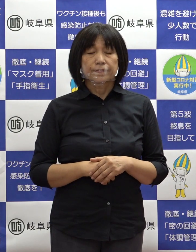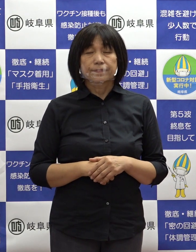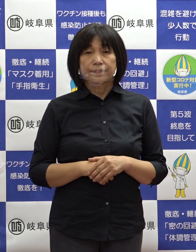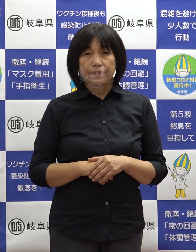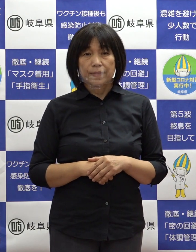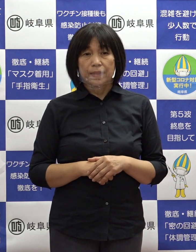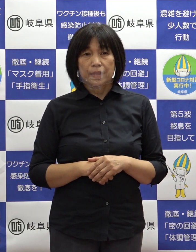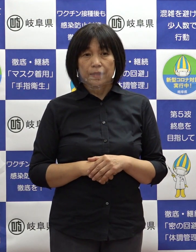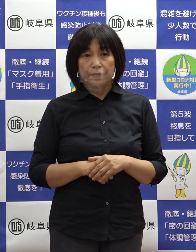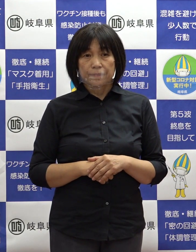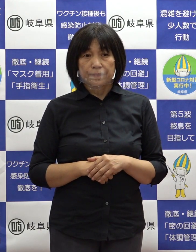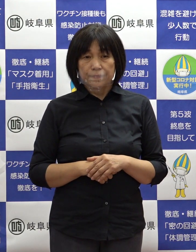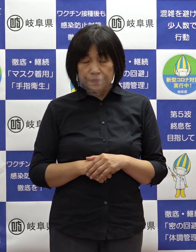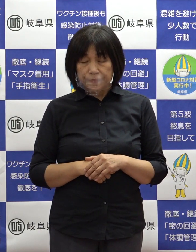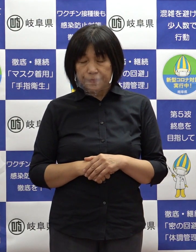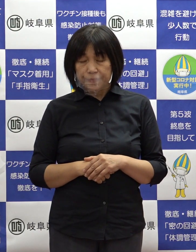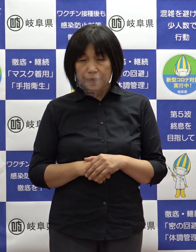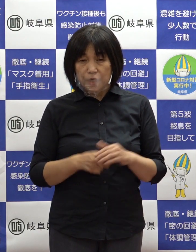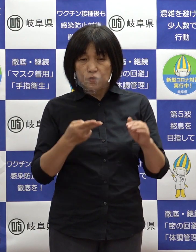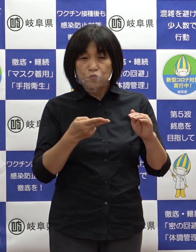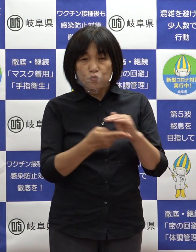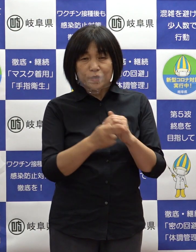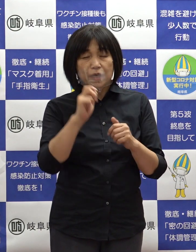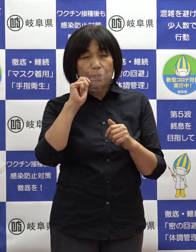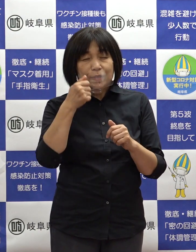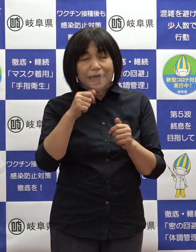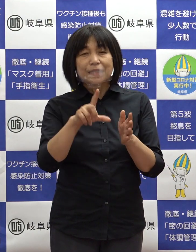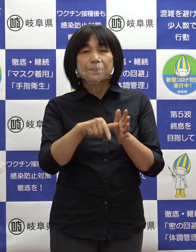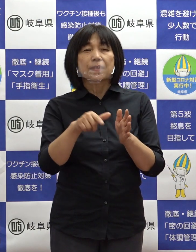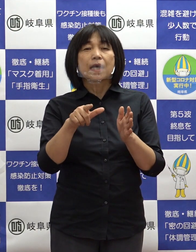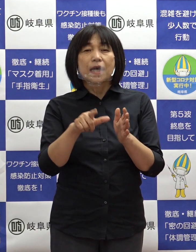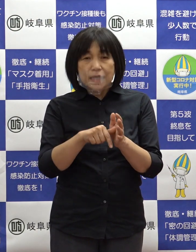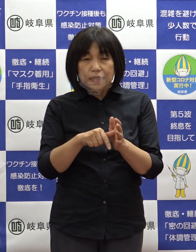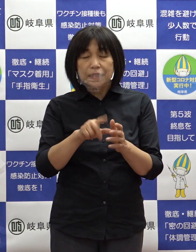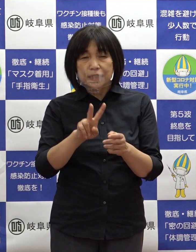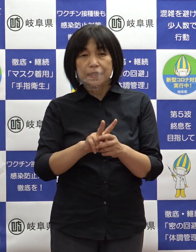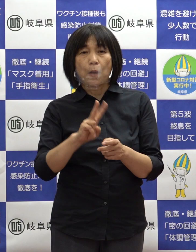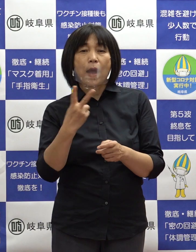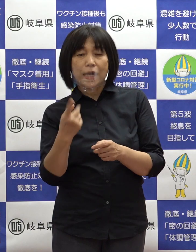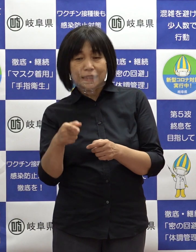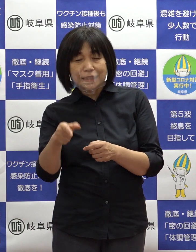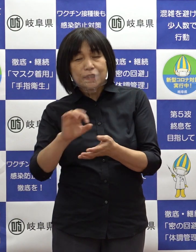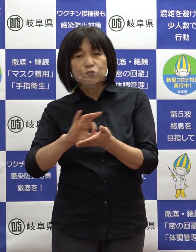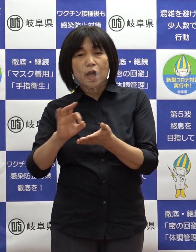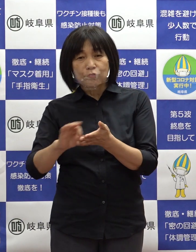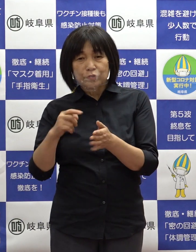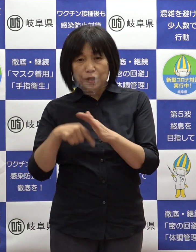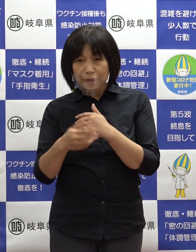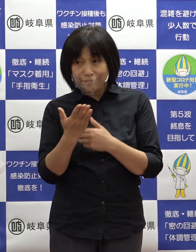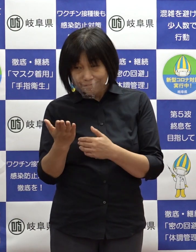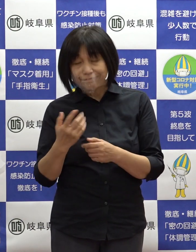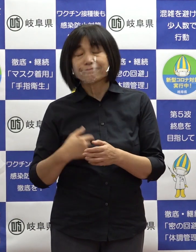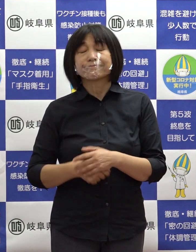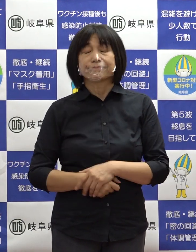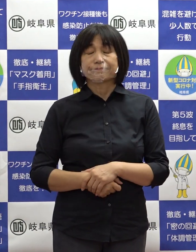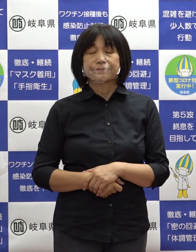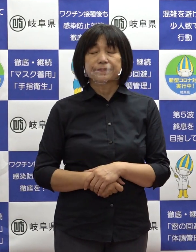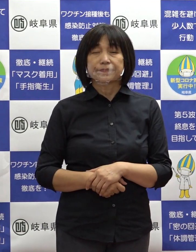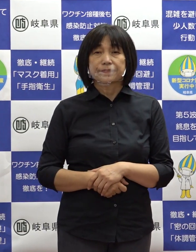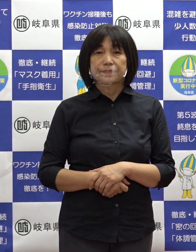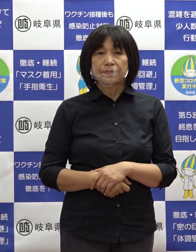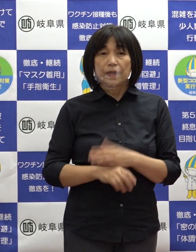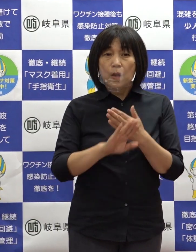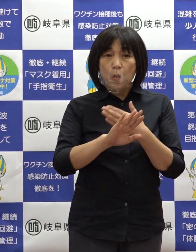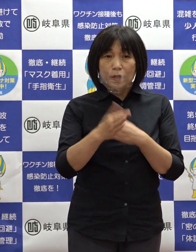なかなか入院できないときに備えて、 はい、 すみません、ありがとうございます。 では角田さんお願いします。